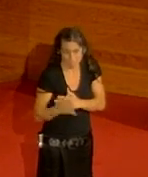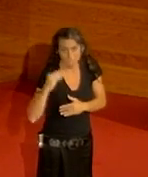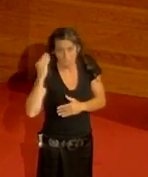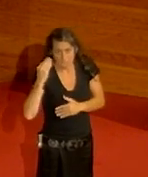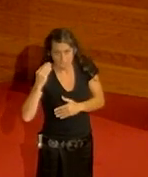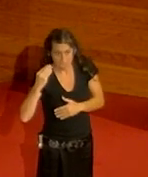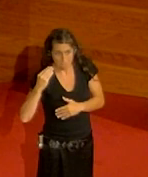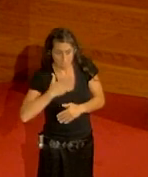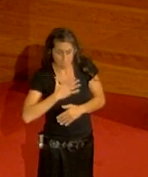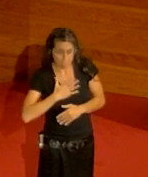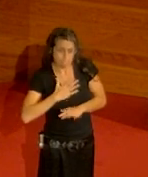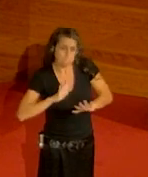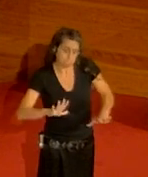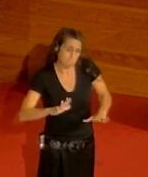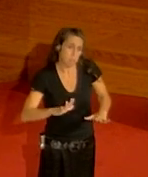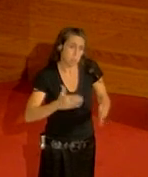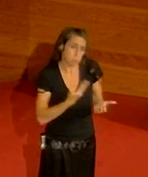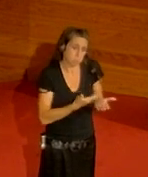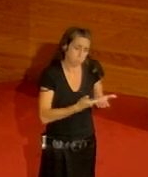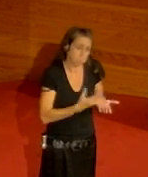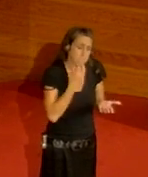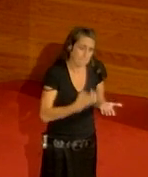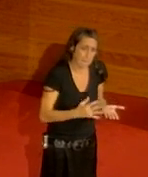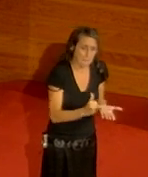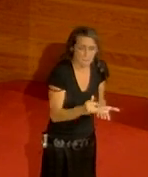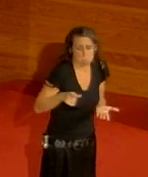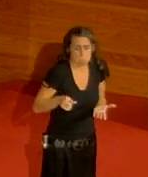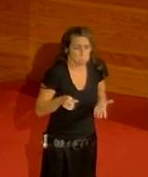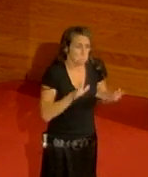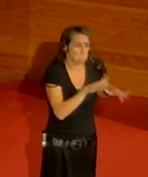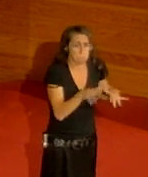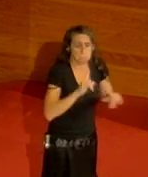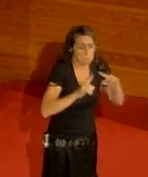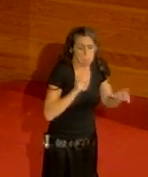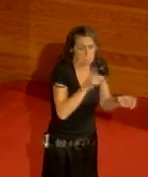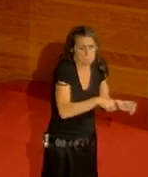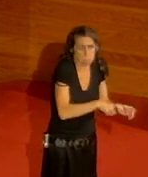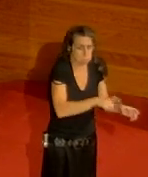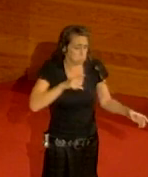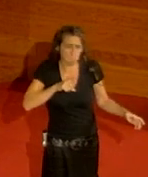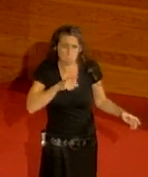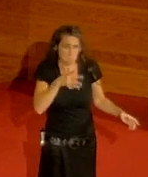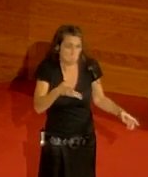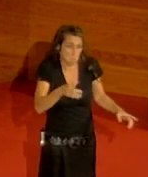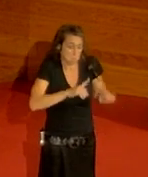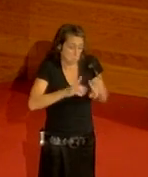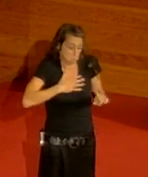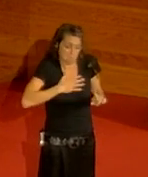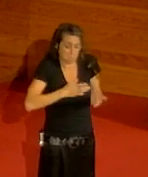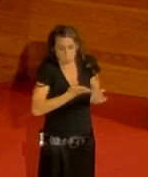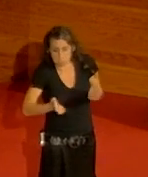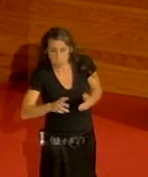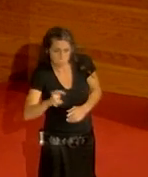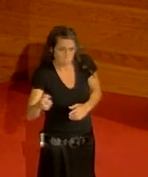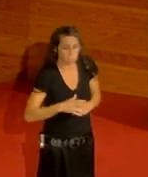apenas han participado en las protestas o consideran que no es sus problemas son otros el supremo